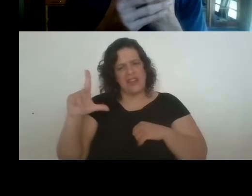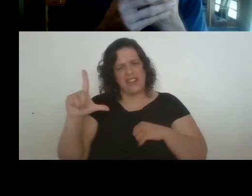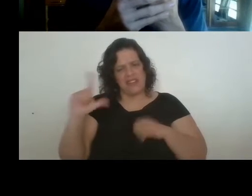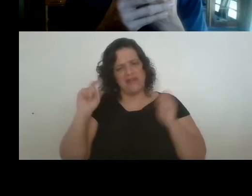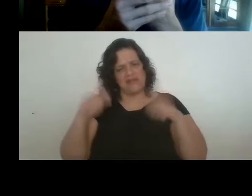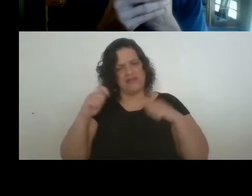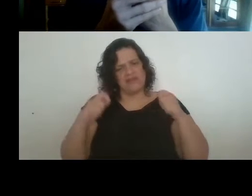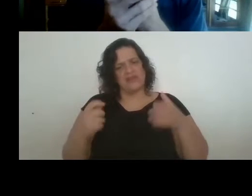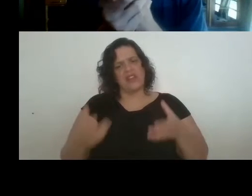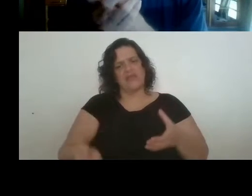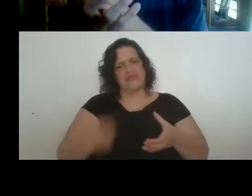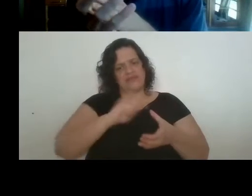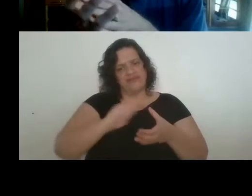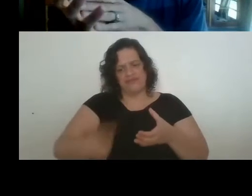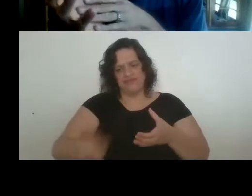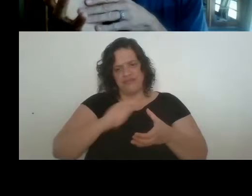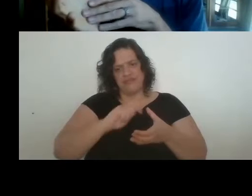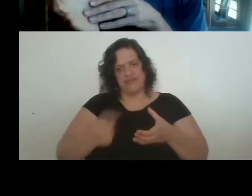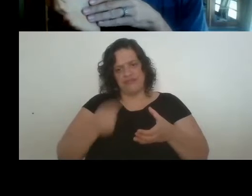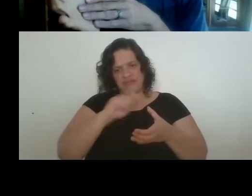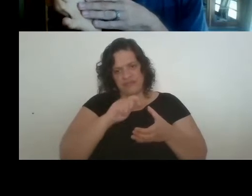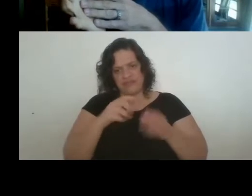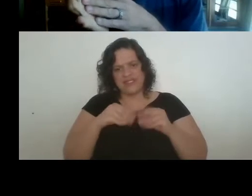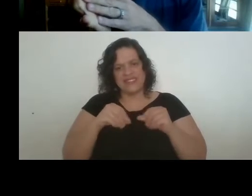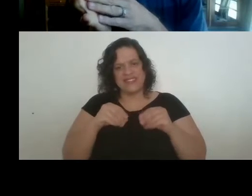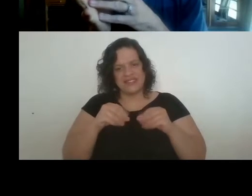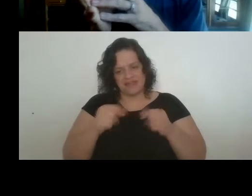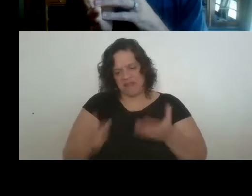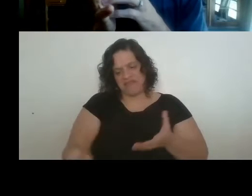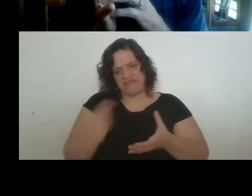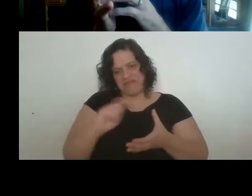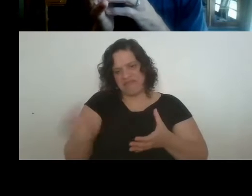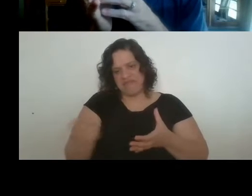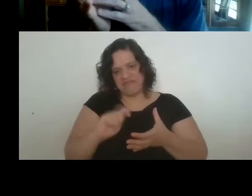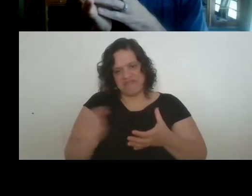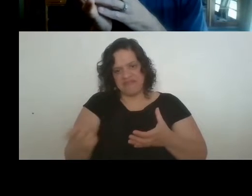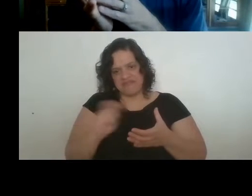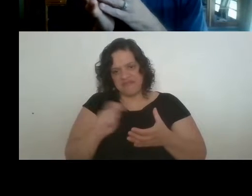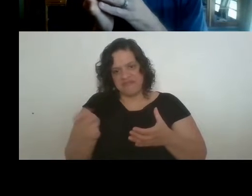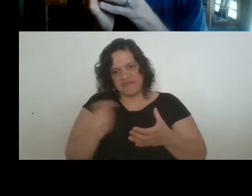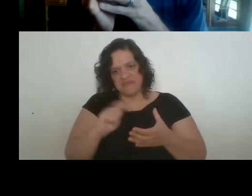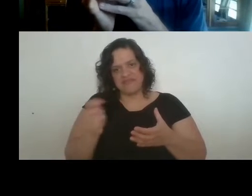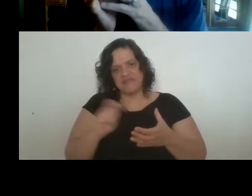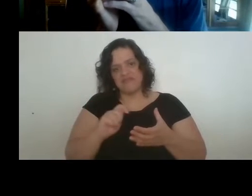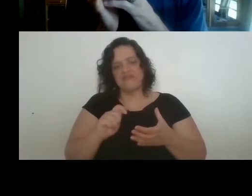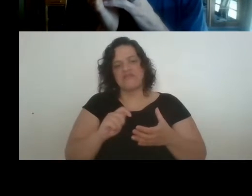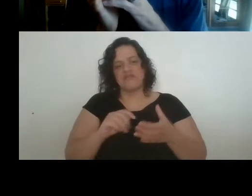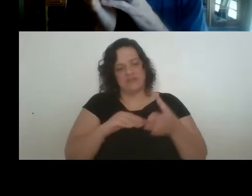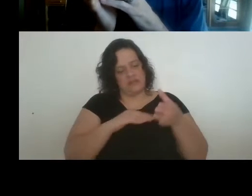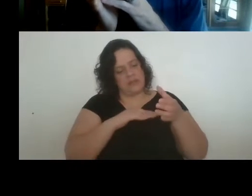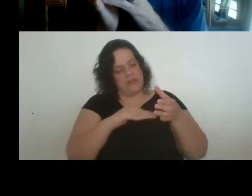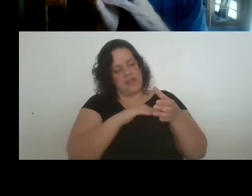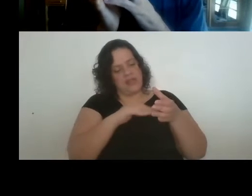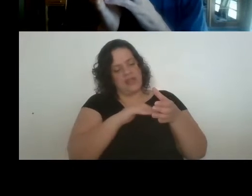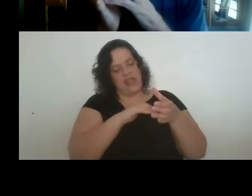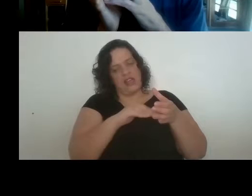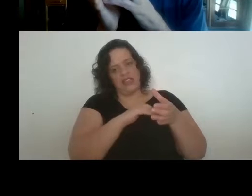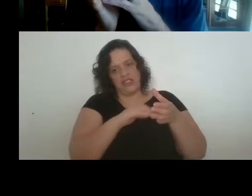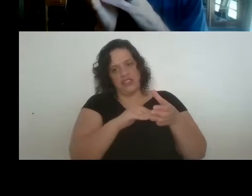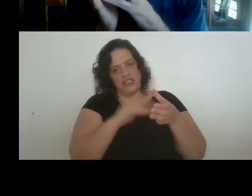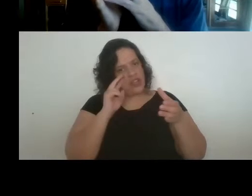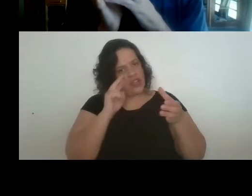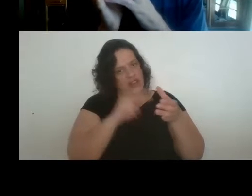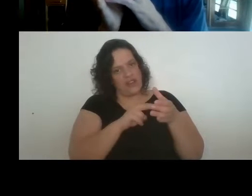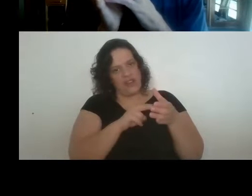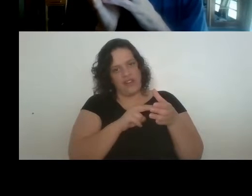lá uma certa quantidade de solo, até mais ou menos metade. Então, se vocês olharem, tem o passo a